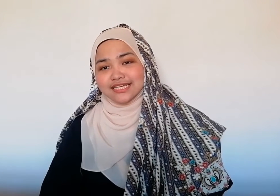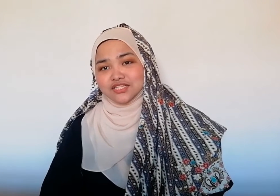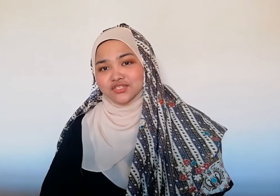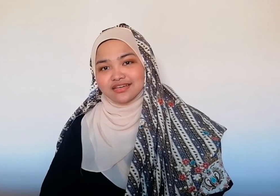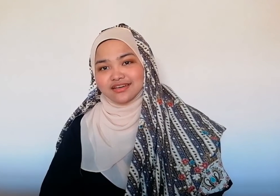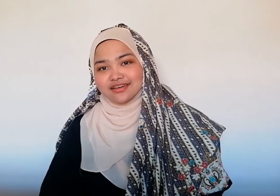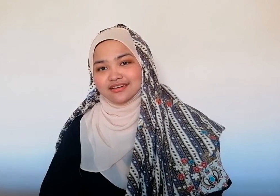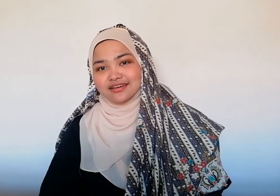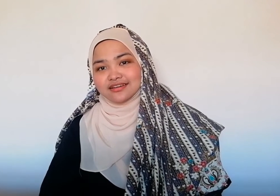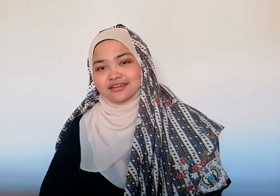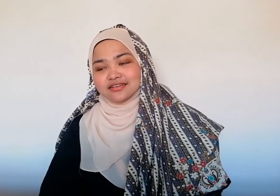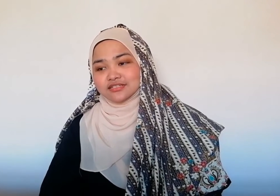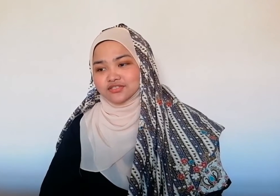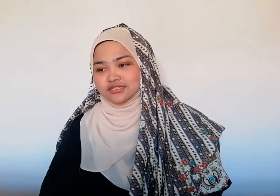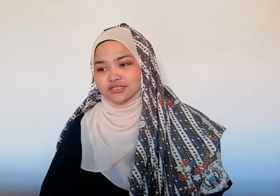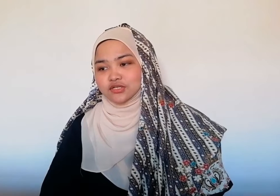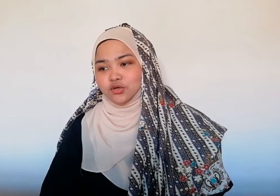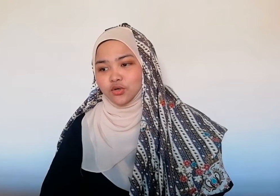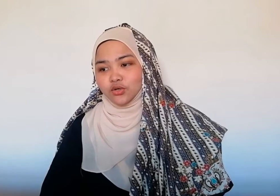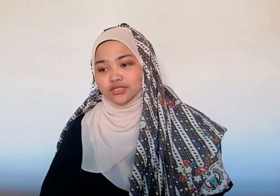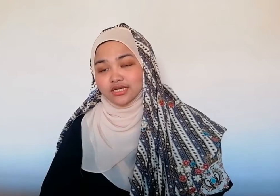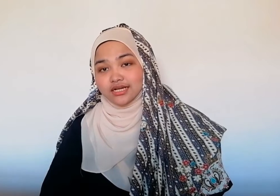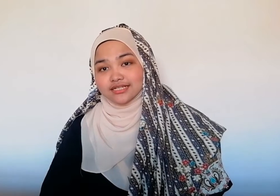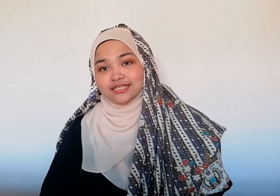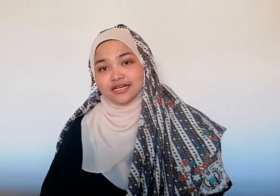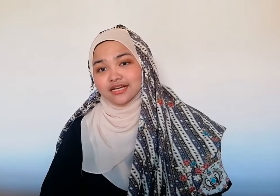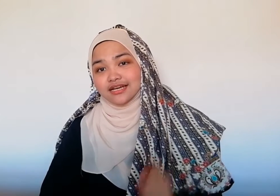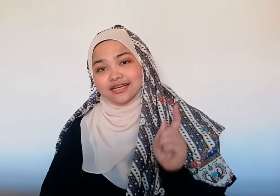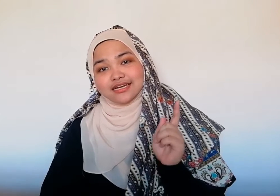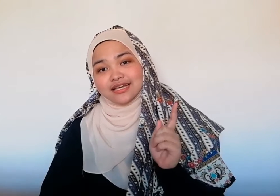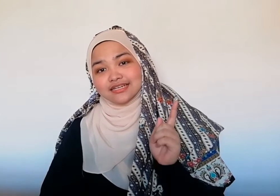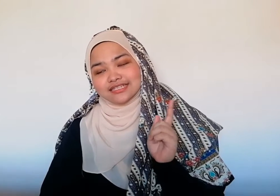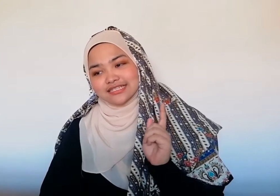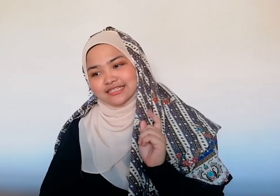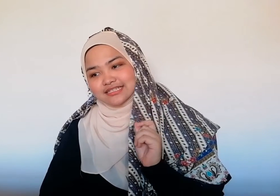Tersebunlah kisah seorang